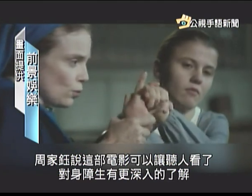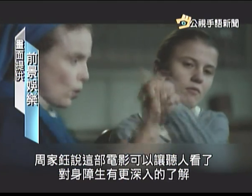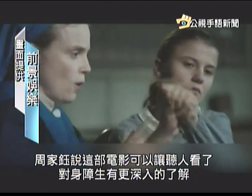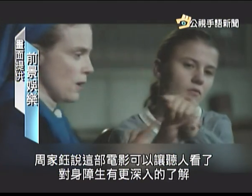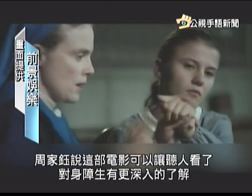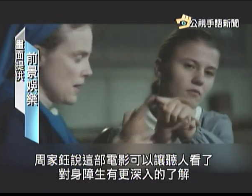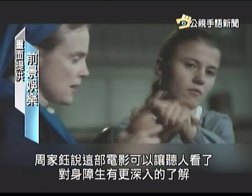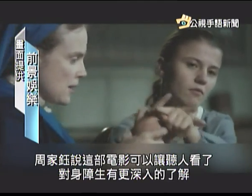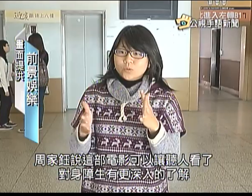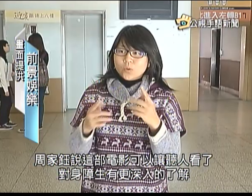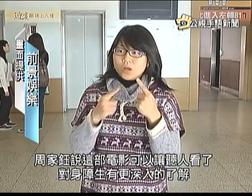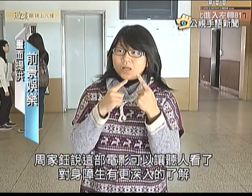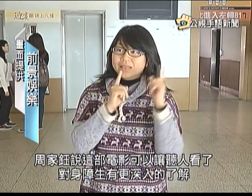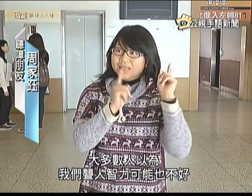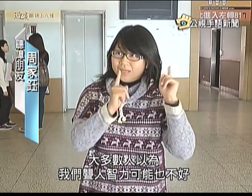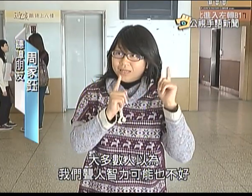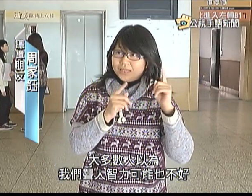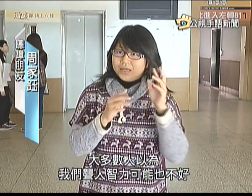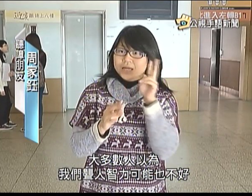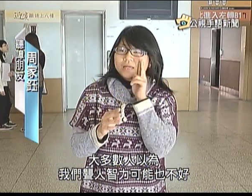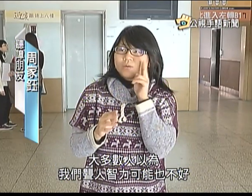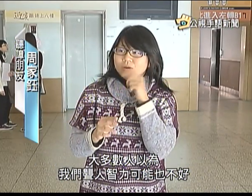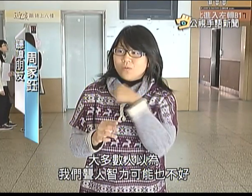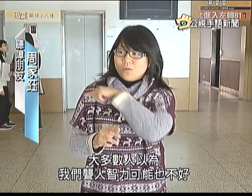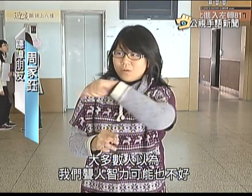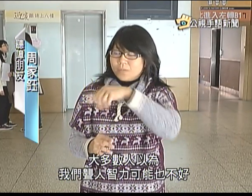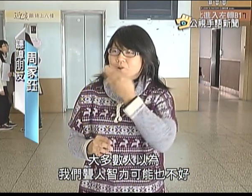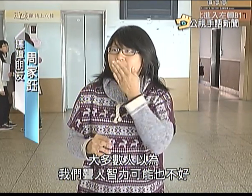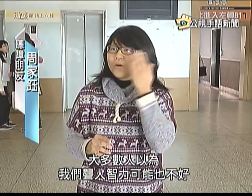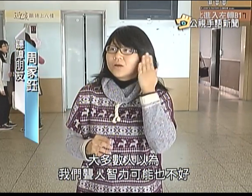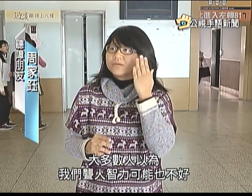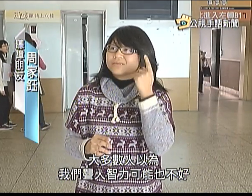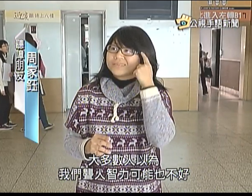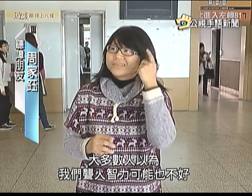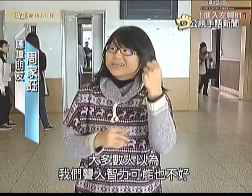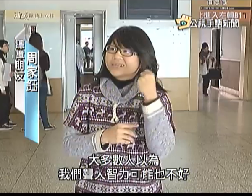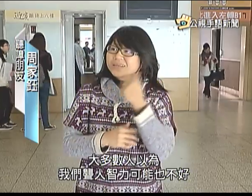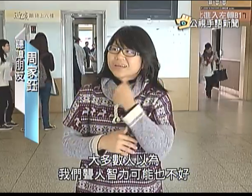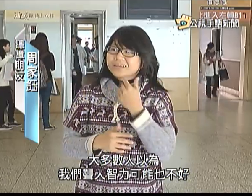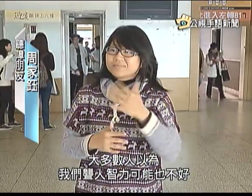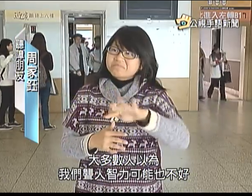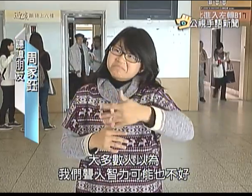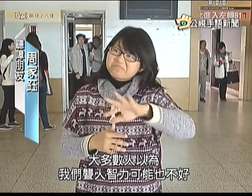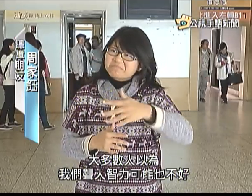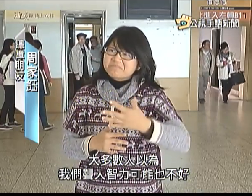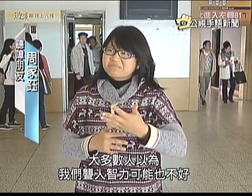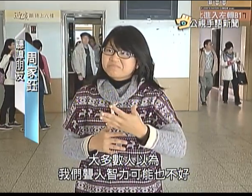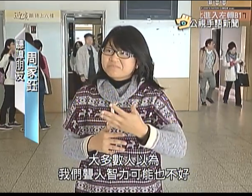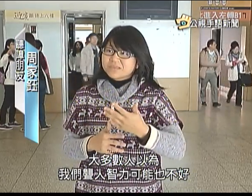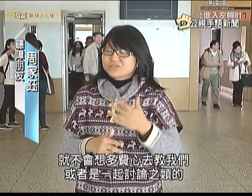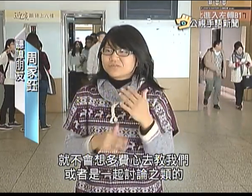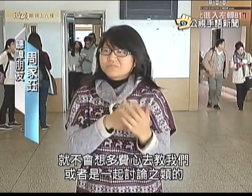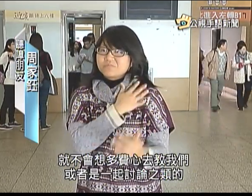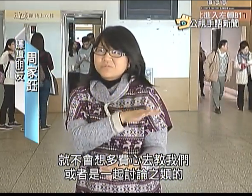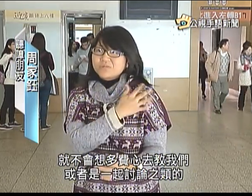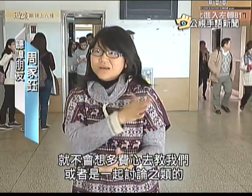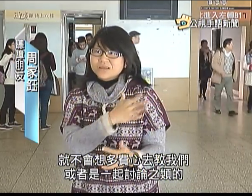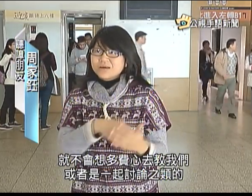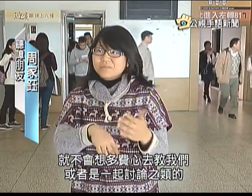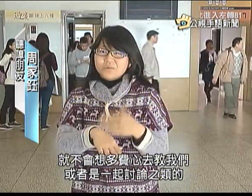解。 大多数人以为我们聋人智力可能也不好，就不会想多费心去教我